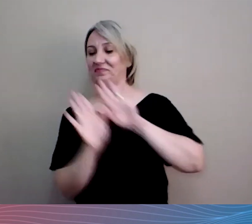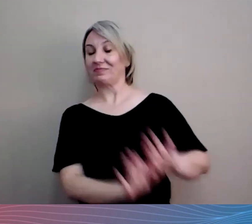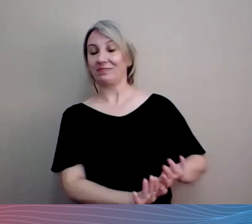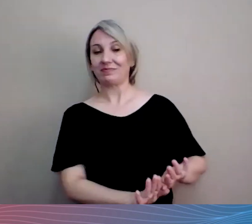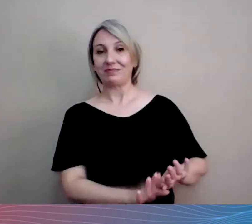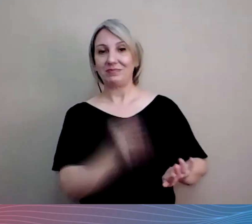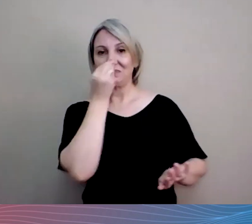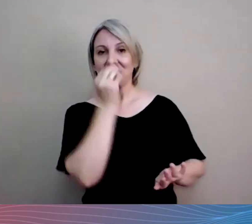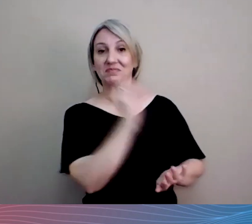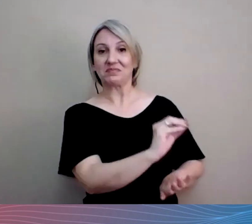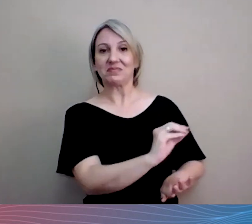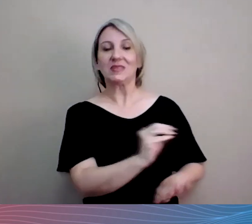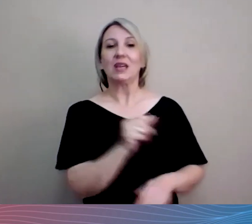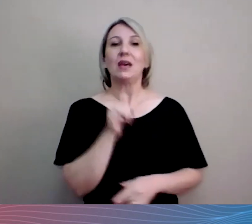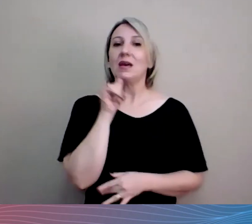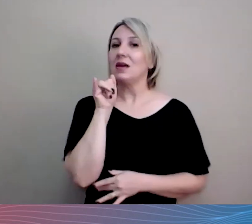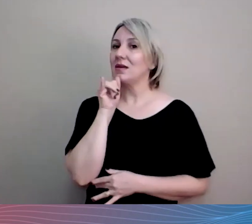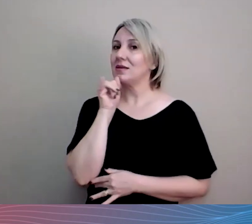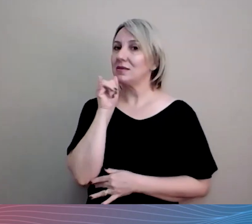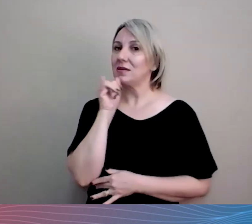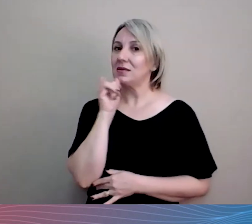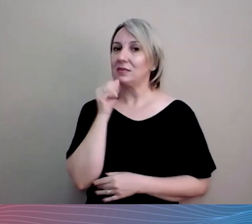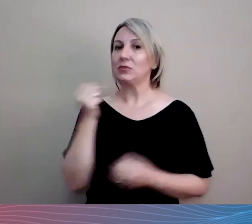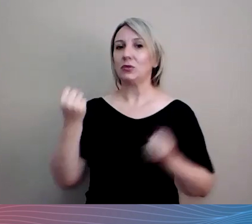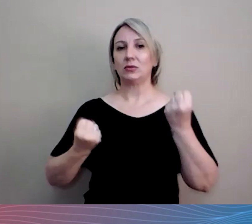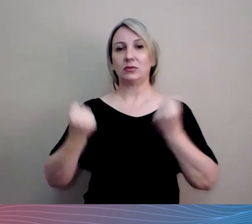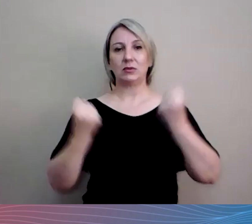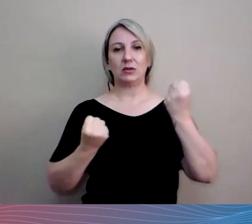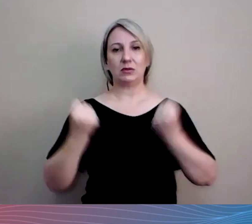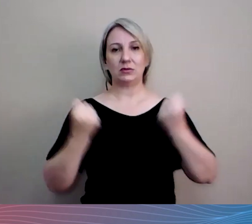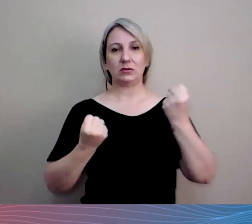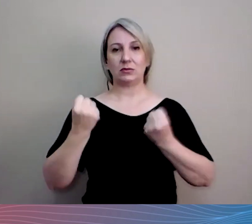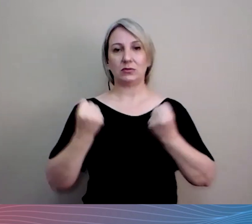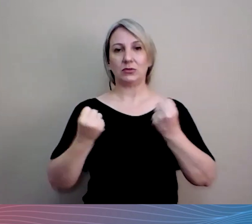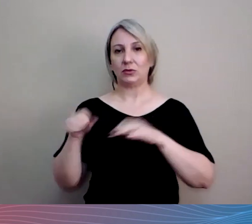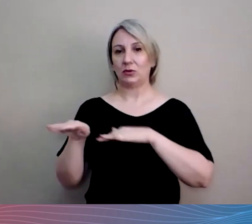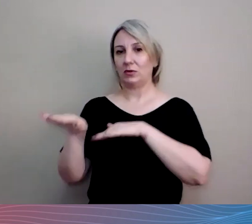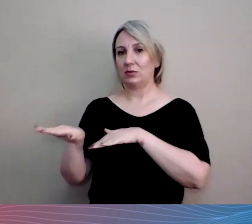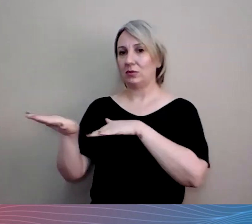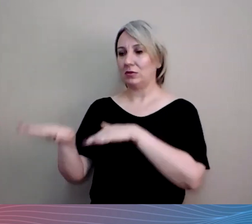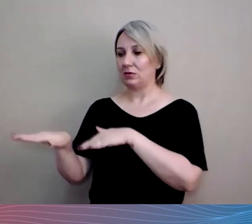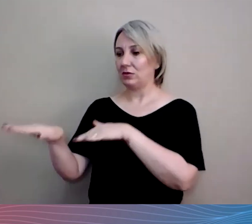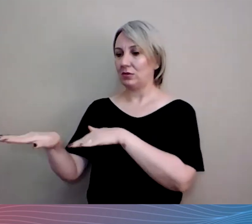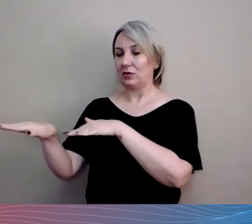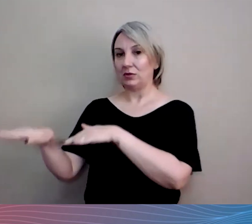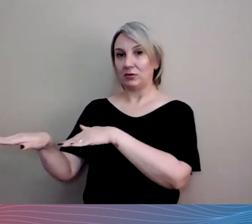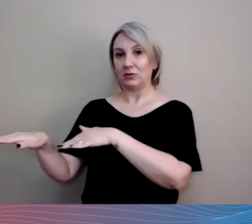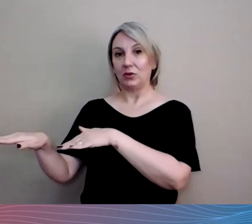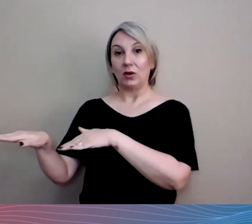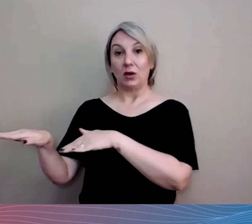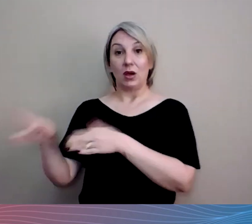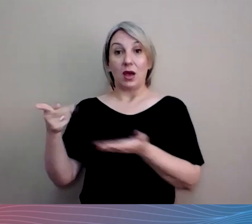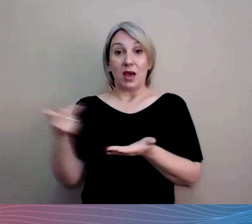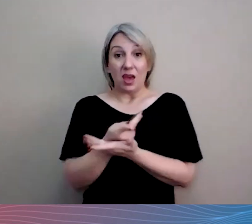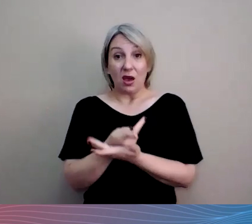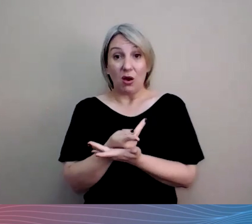trânsito, né? Quando um acha que está certo, sai de perto, porque parte para a briga mesmo. Mas, irmãos, aqui na